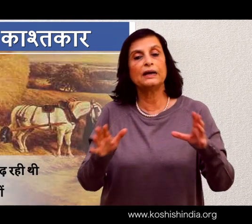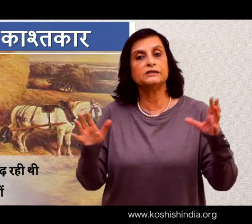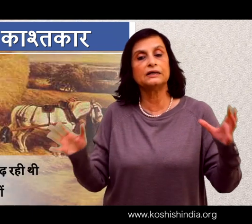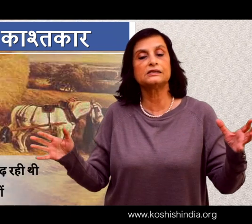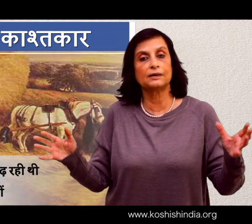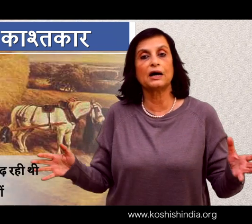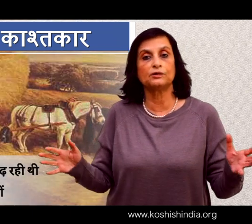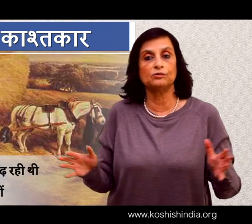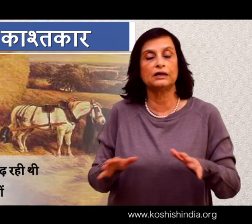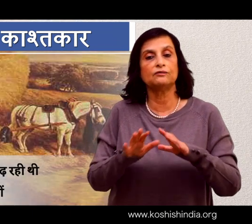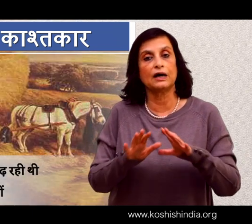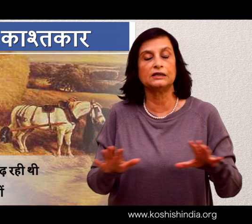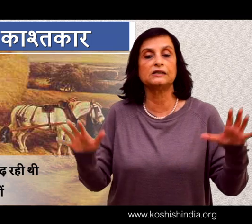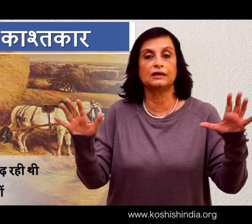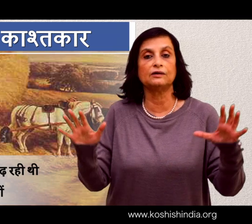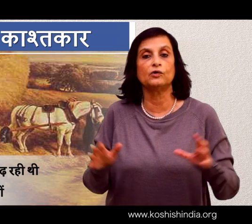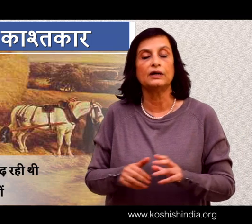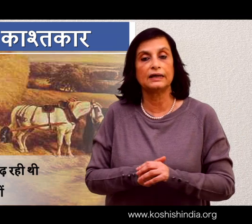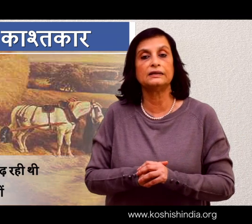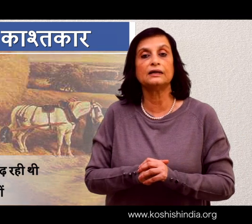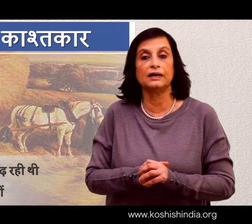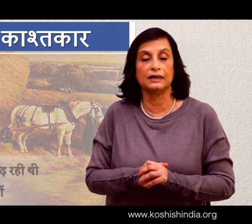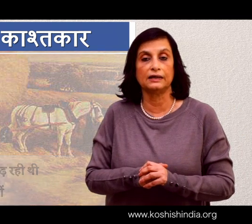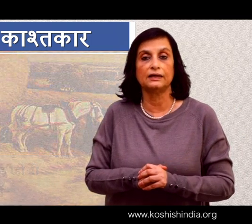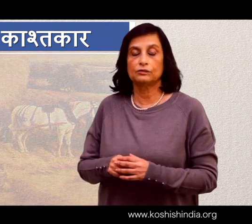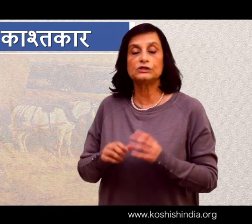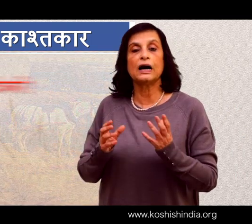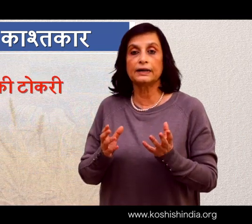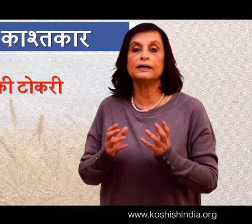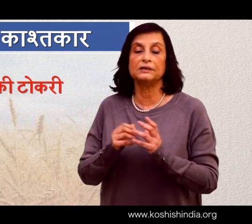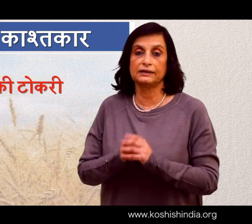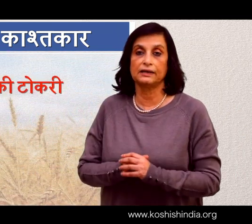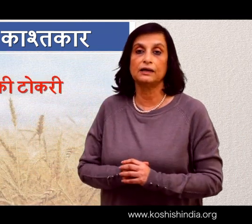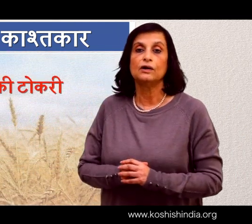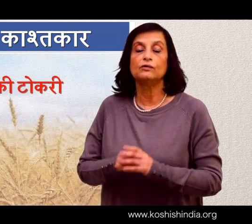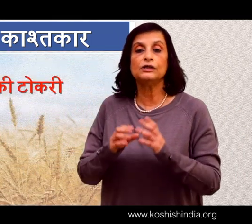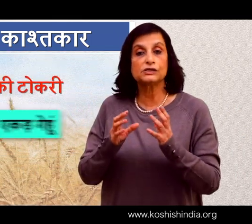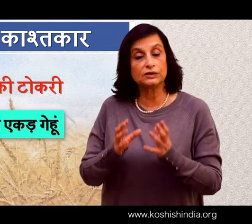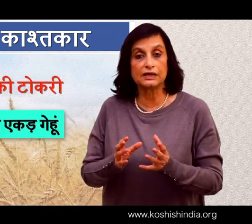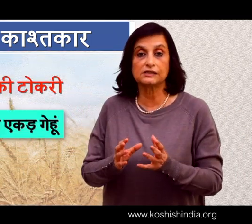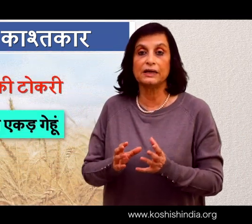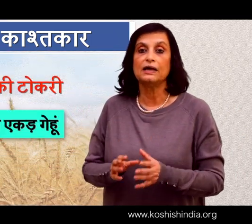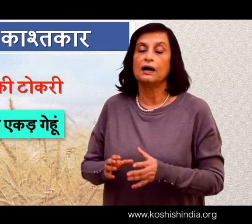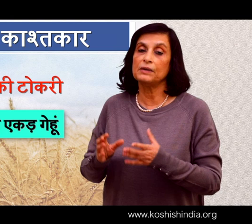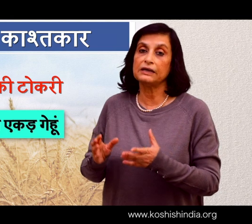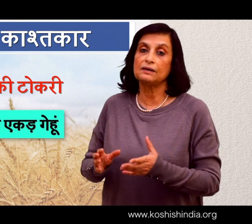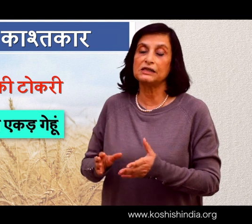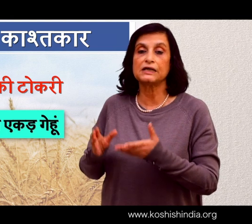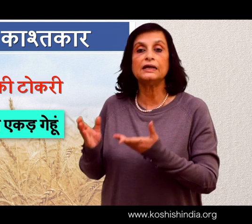से खेतीकरनेकेलिएपेड़ोंऔरजंगलोंकोसाफकिया। आइएकुछआंकड़ोंपरनजरडालतेहैं। 1910में,अमेरिकामें 40मिलियनएकड़भूमि